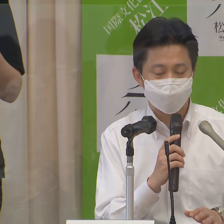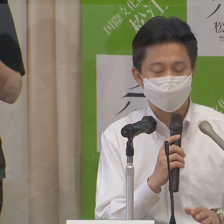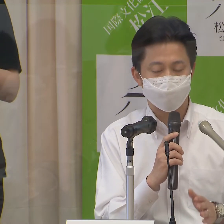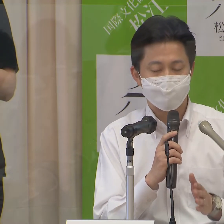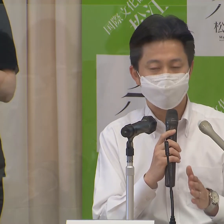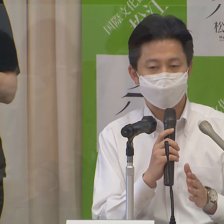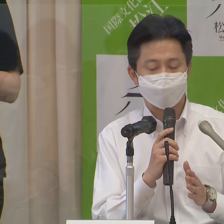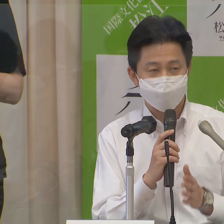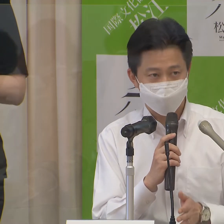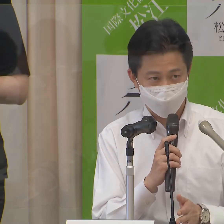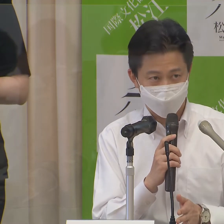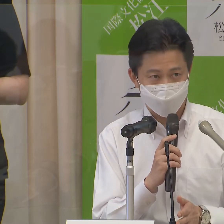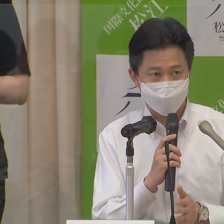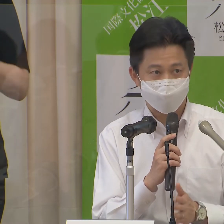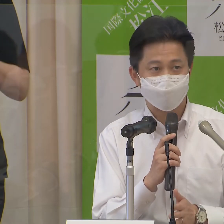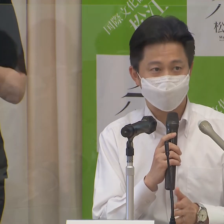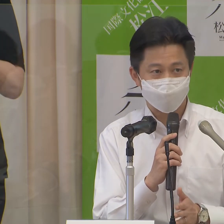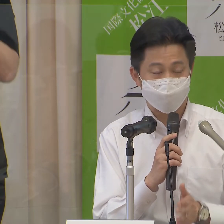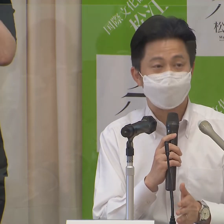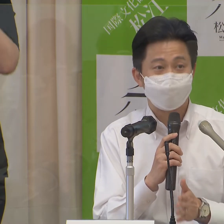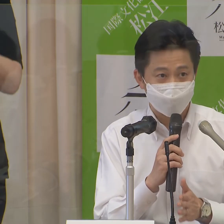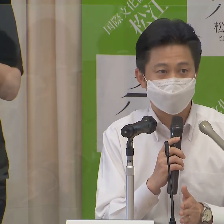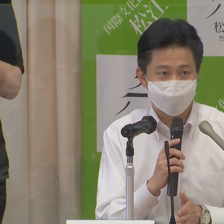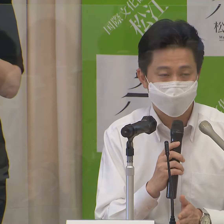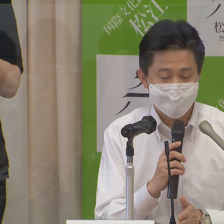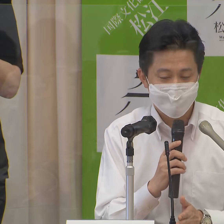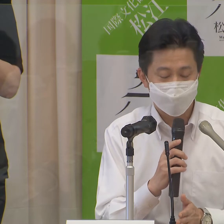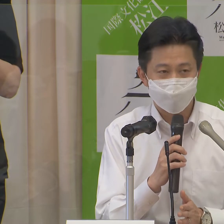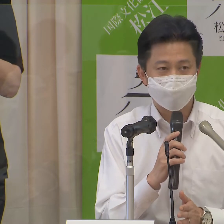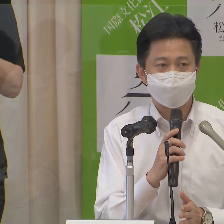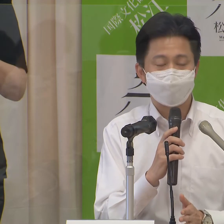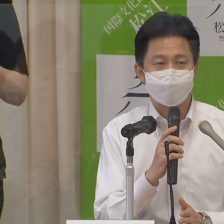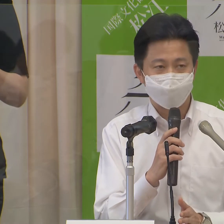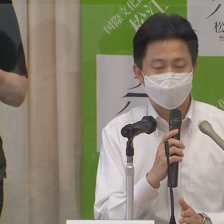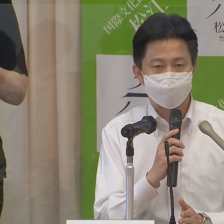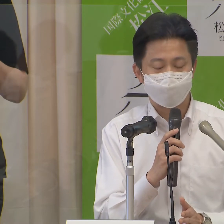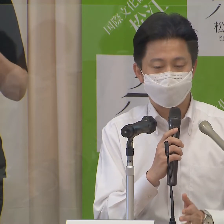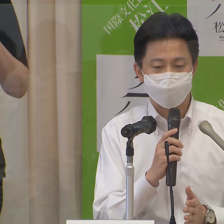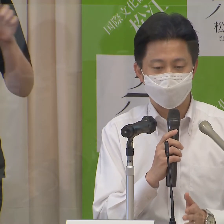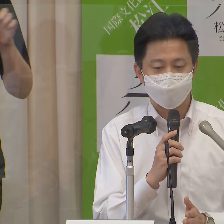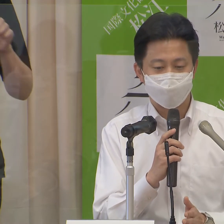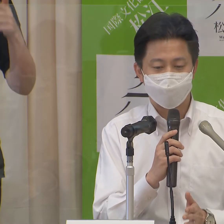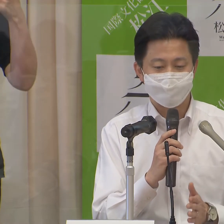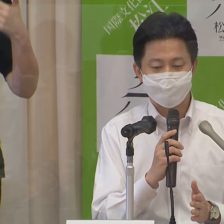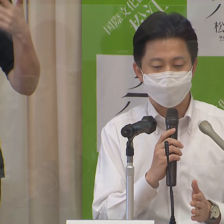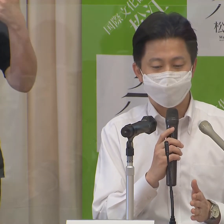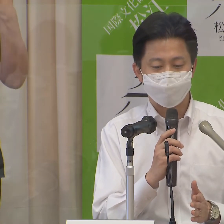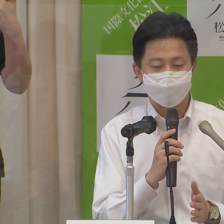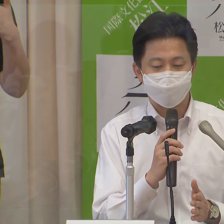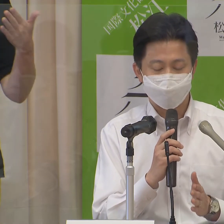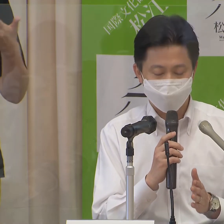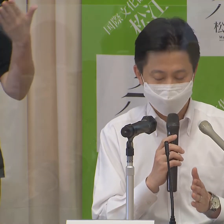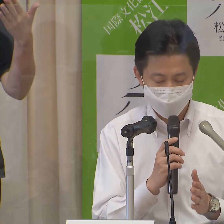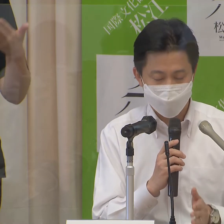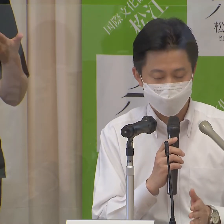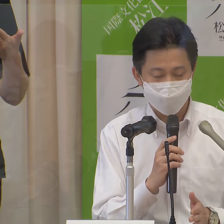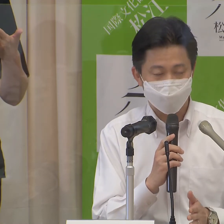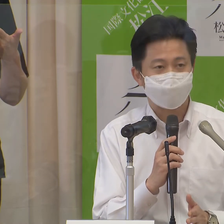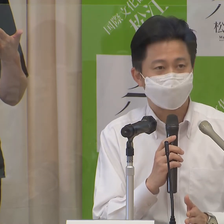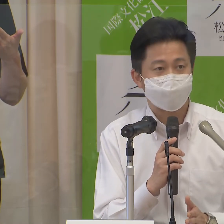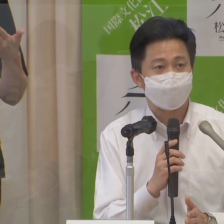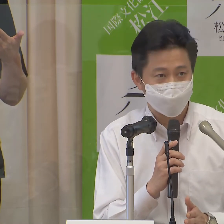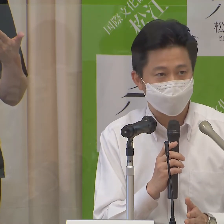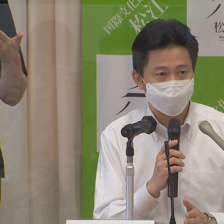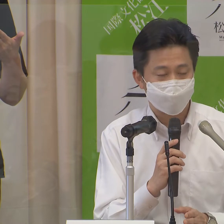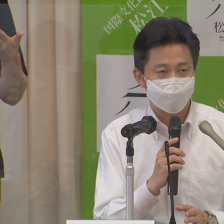で、どうしても、まあ、現状を抱えている、まあ、通常のですね、業務について、まあ、優先度が、まあ、必ずしも